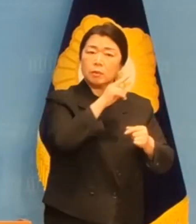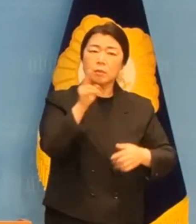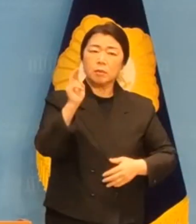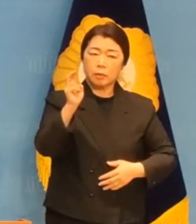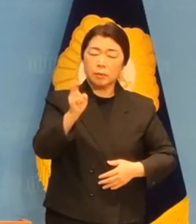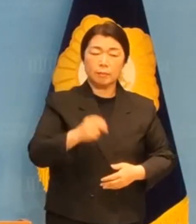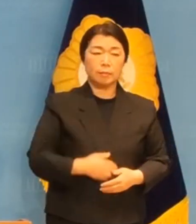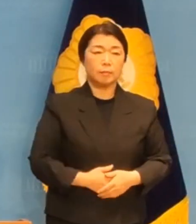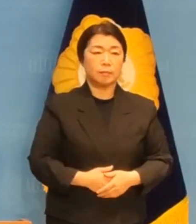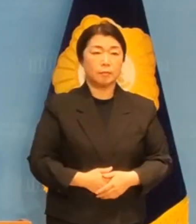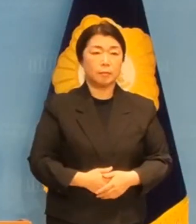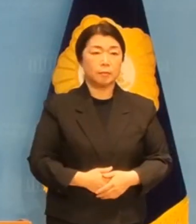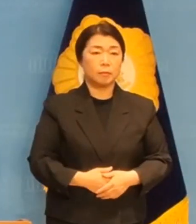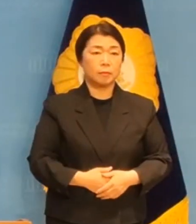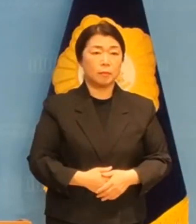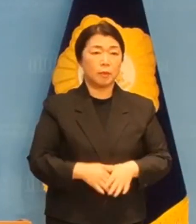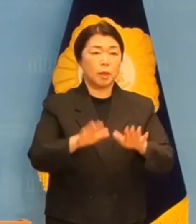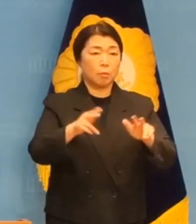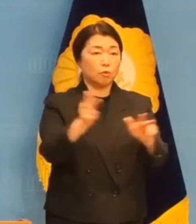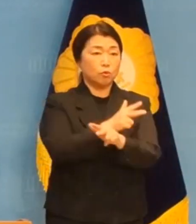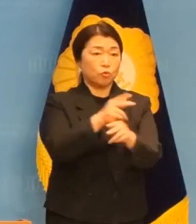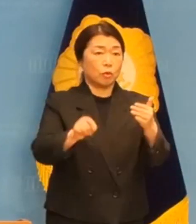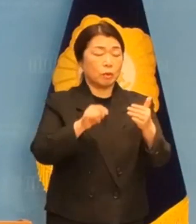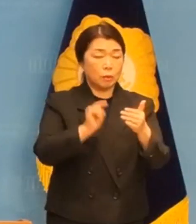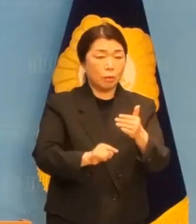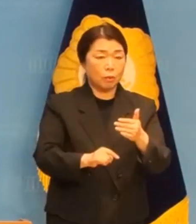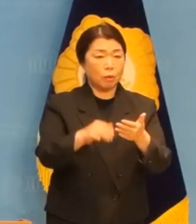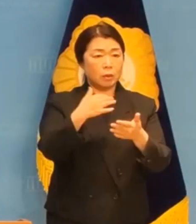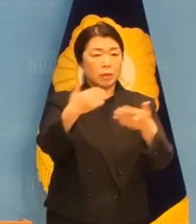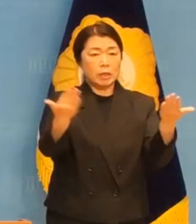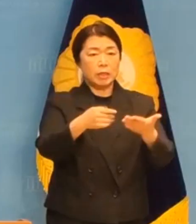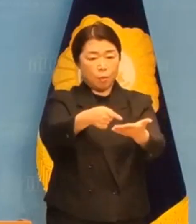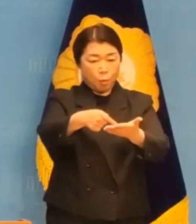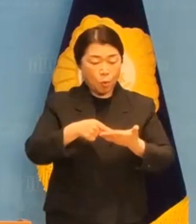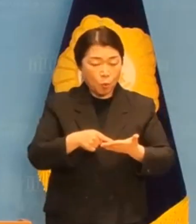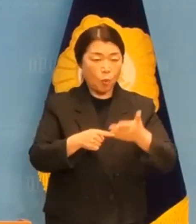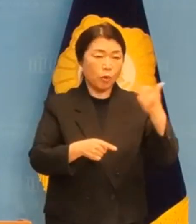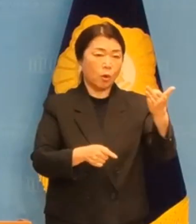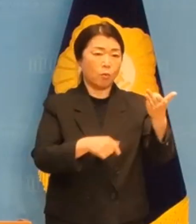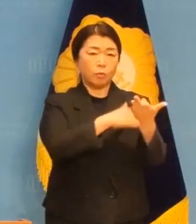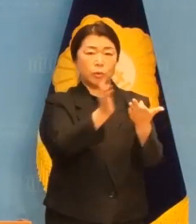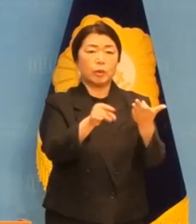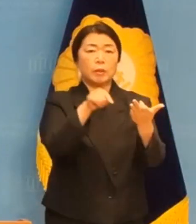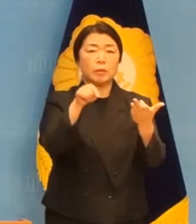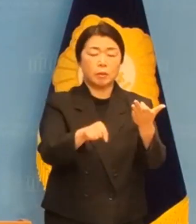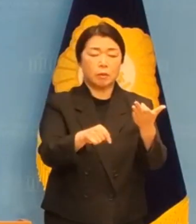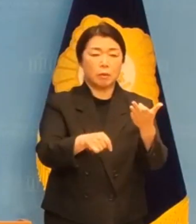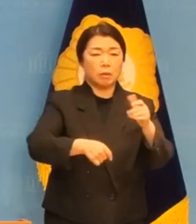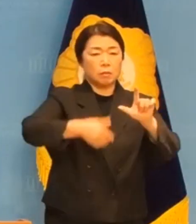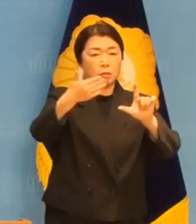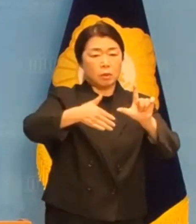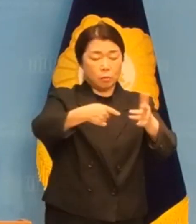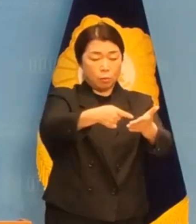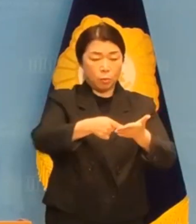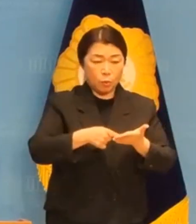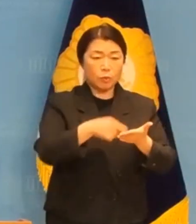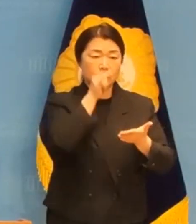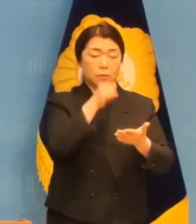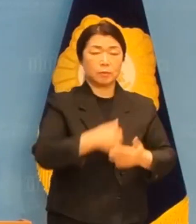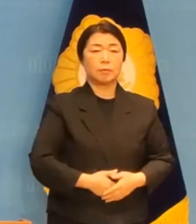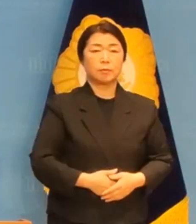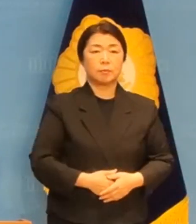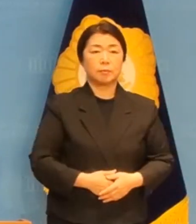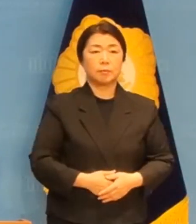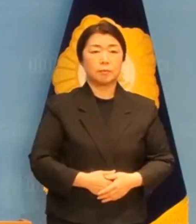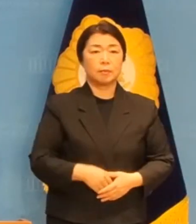이번 주에도 19개에 달하는 업무 보고가 생중계될 예정입니다. 공직사회 안팎에서